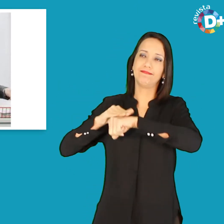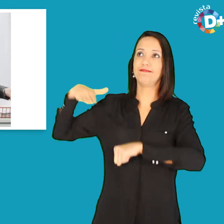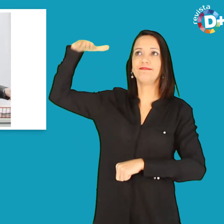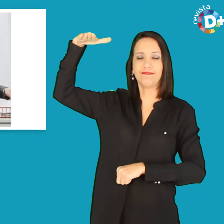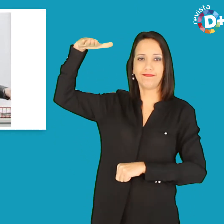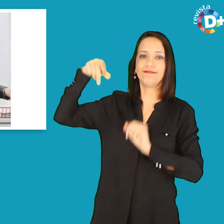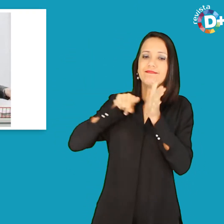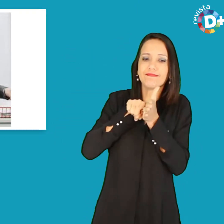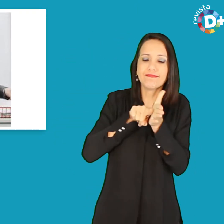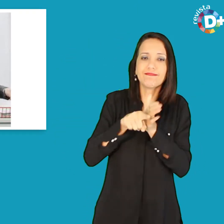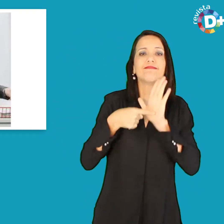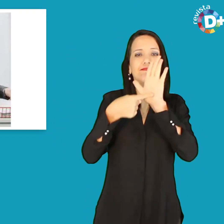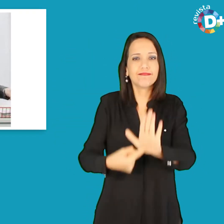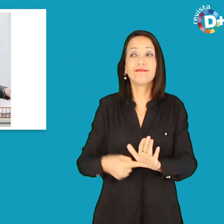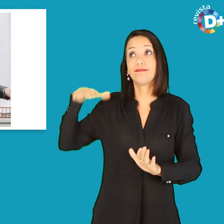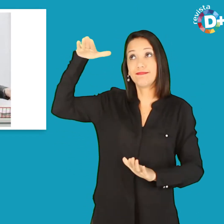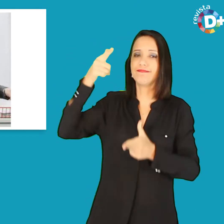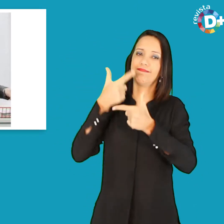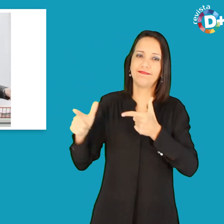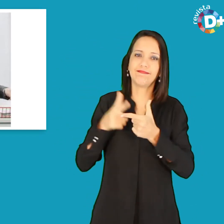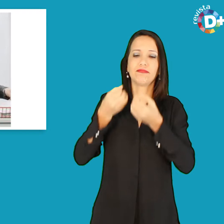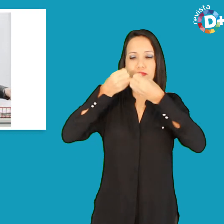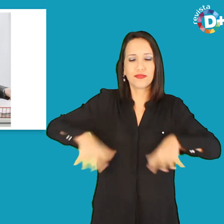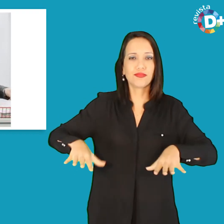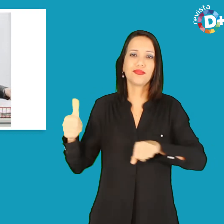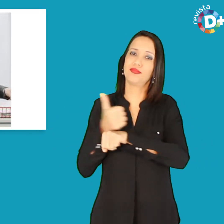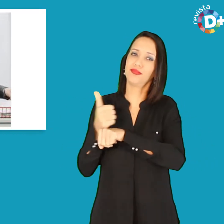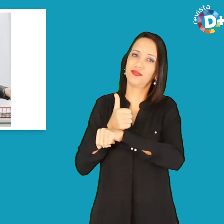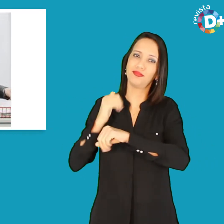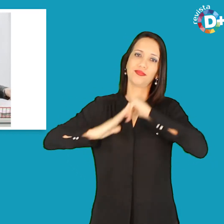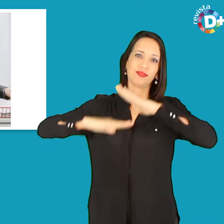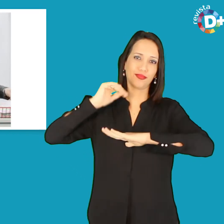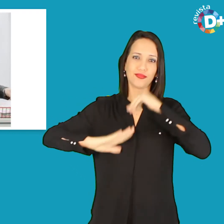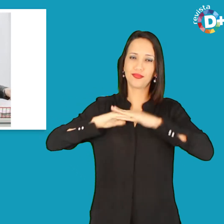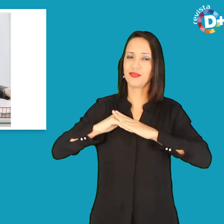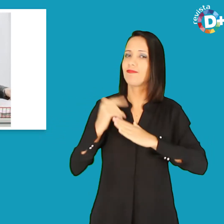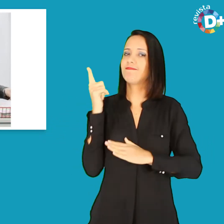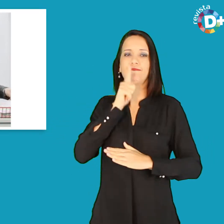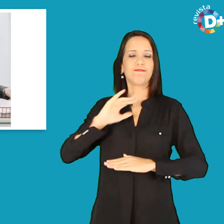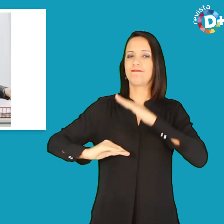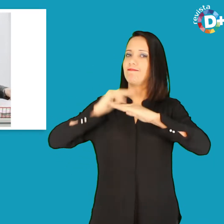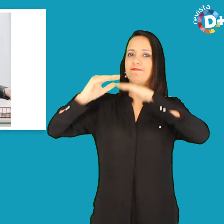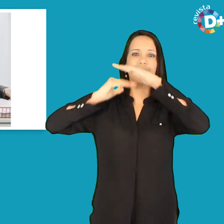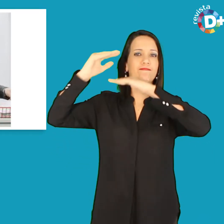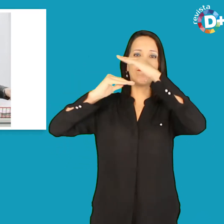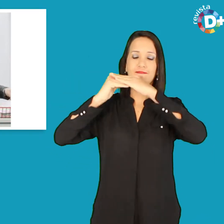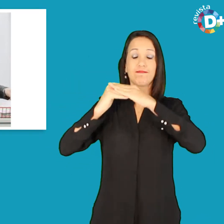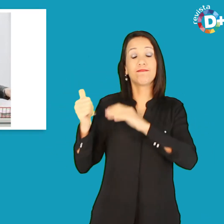pesquisas já apontaram que adultos com problema acabam prejudicados profissionalmente. pois não conseguem avançar na carreira